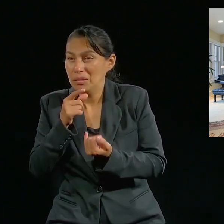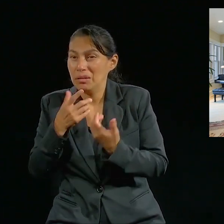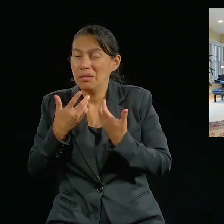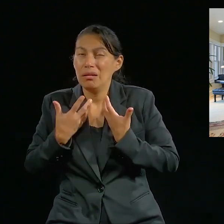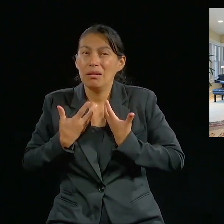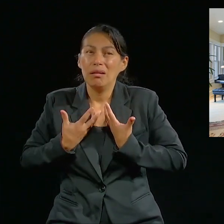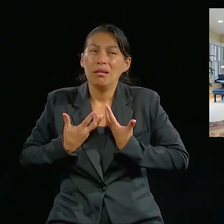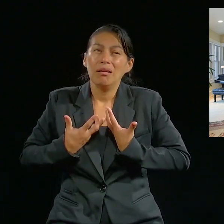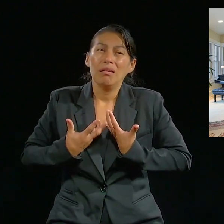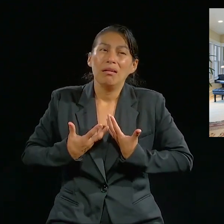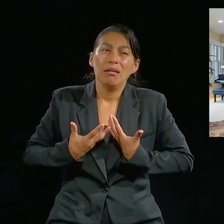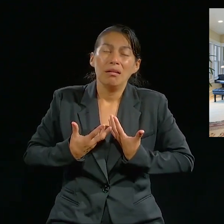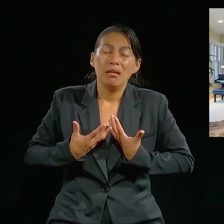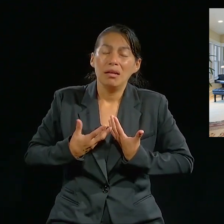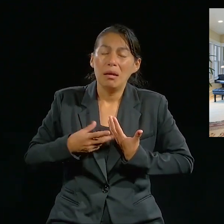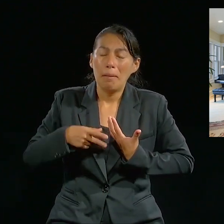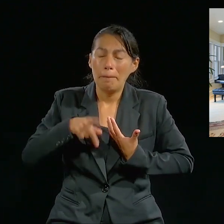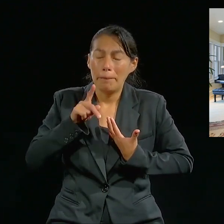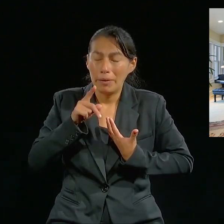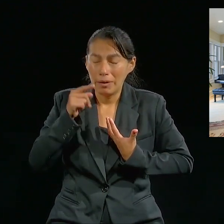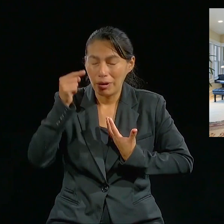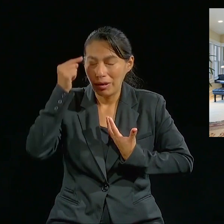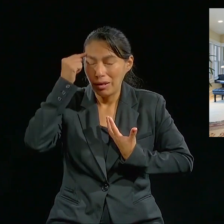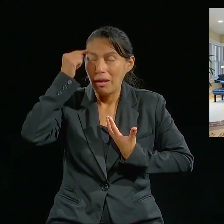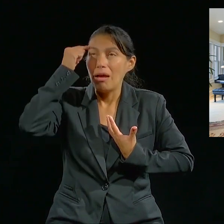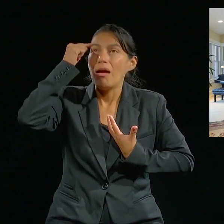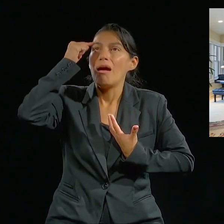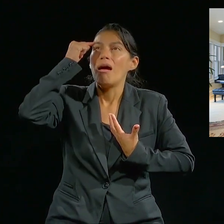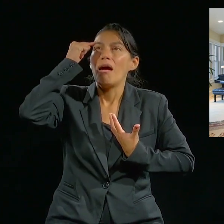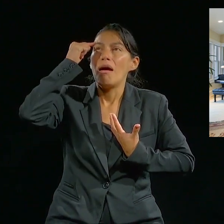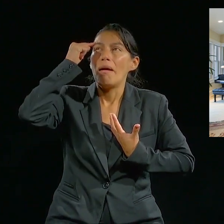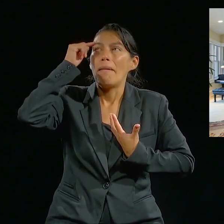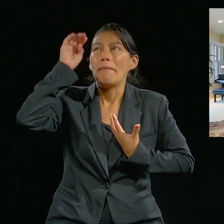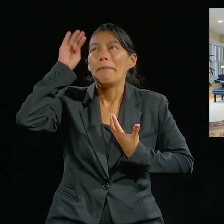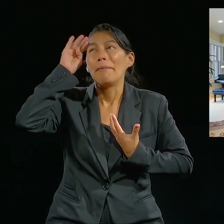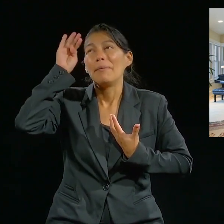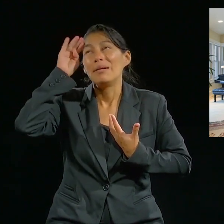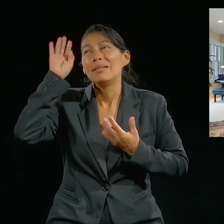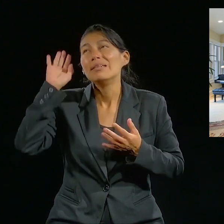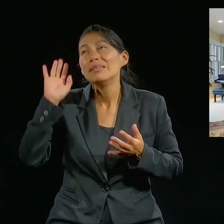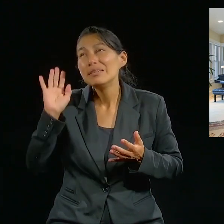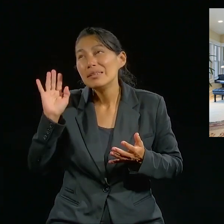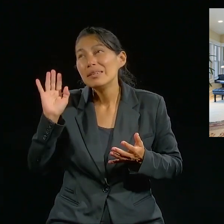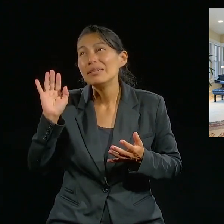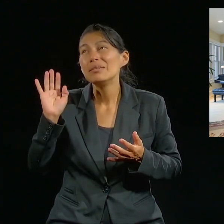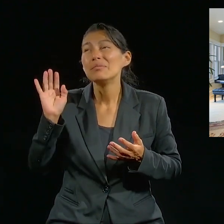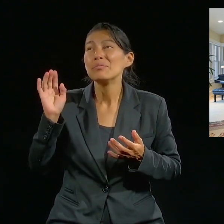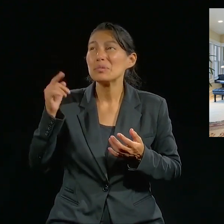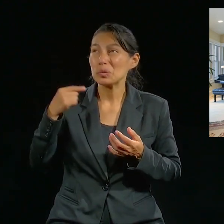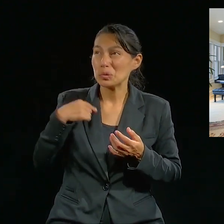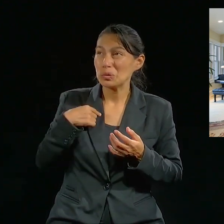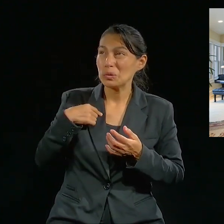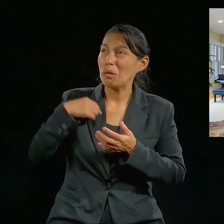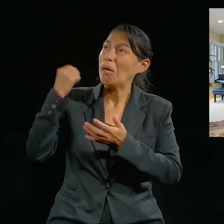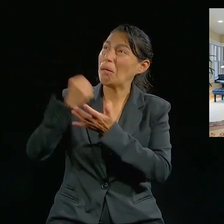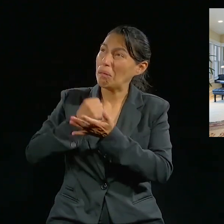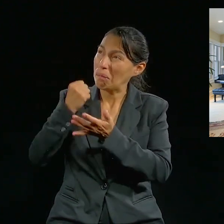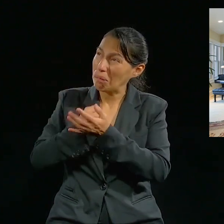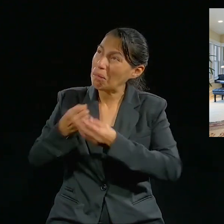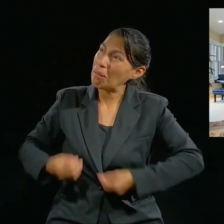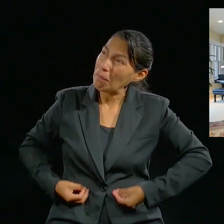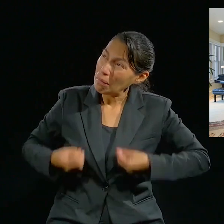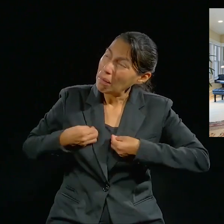ese momento recordé y pensé mira señor le dije yo no soy alguien para poder